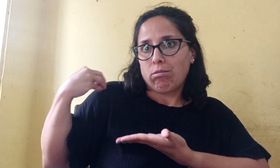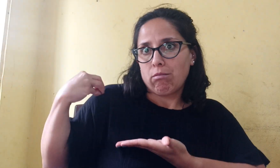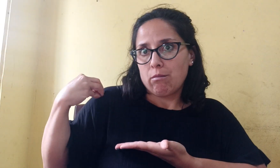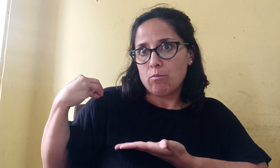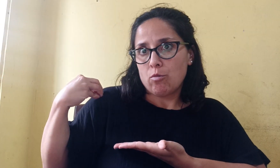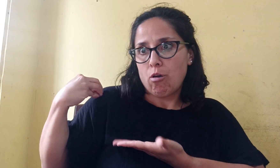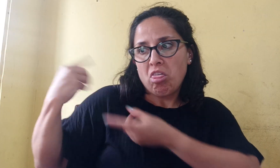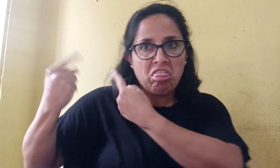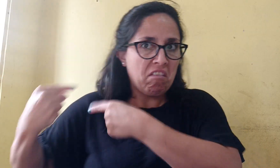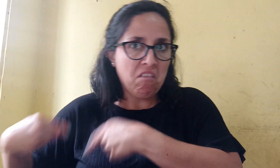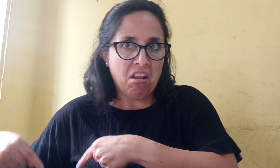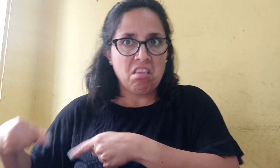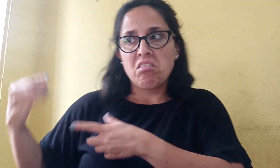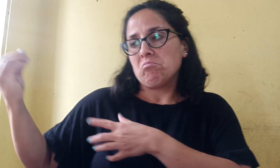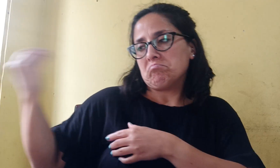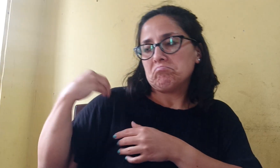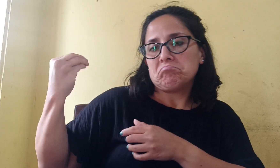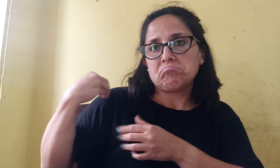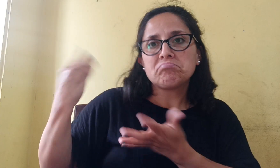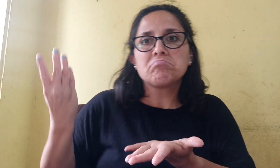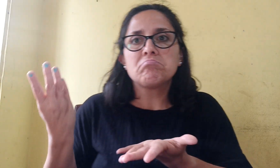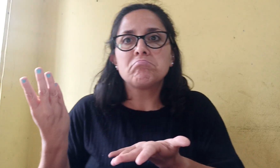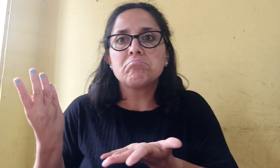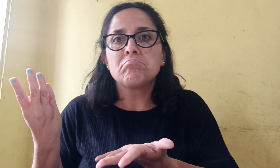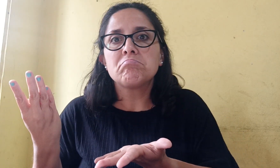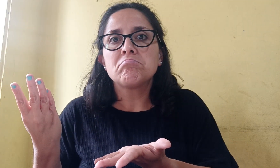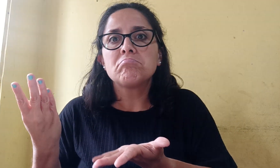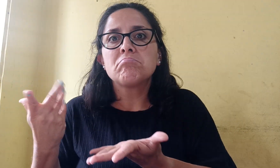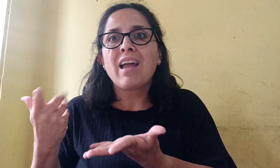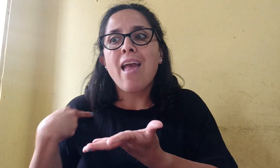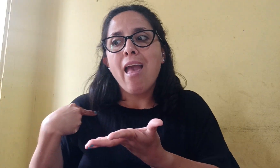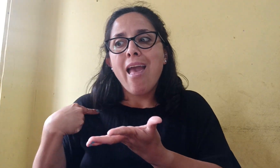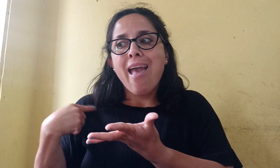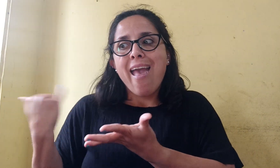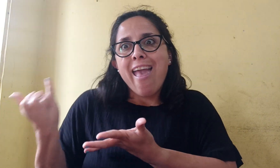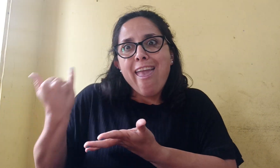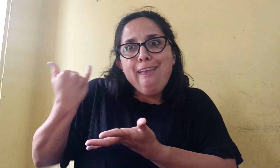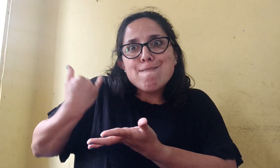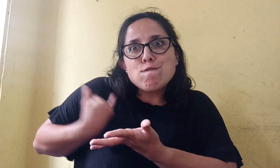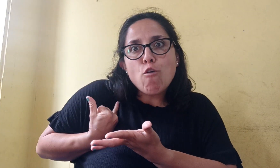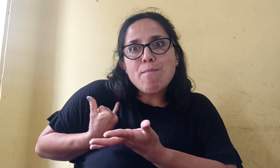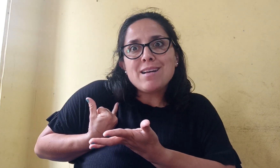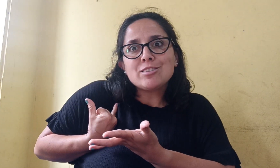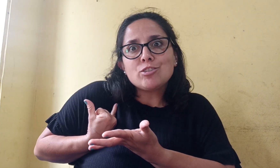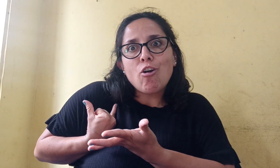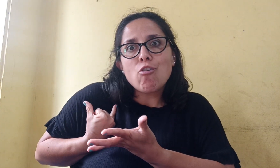estímulos, ¿sí? Y los va a llevar esta información por una vía que se va a llamar